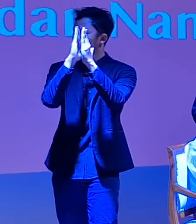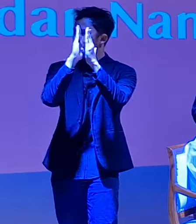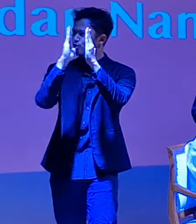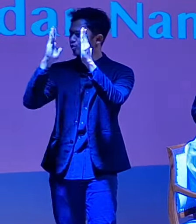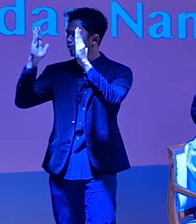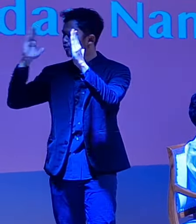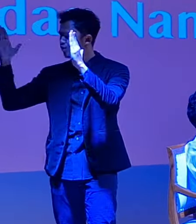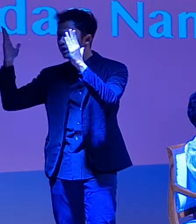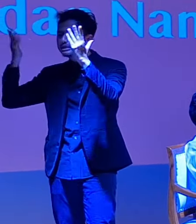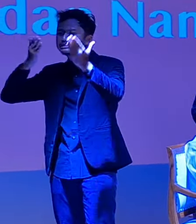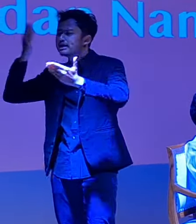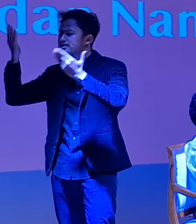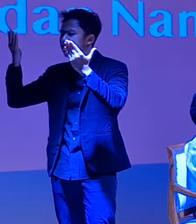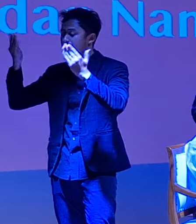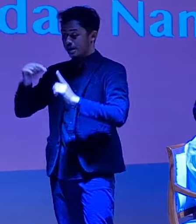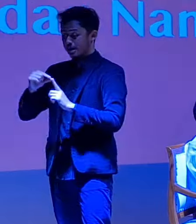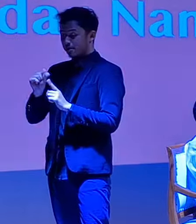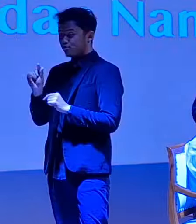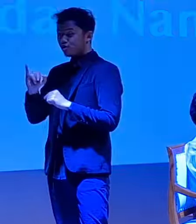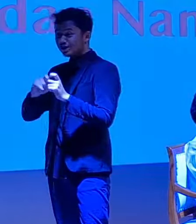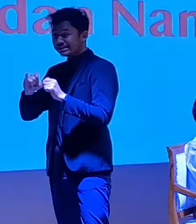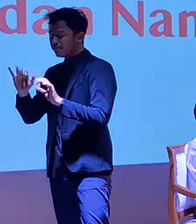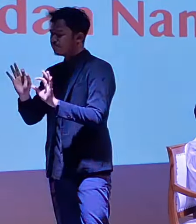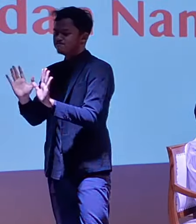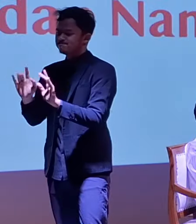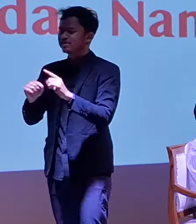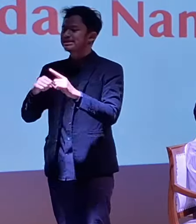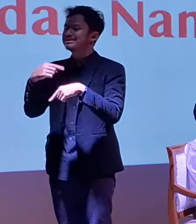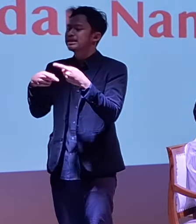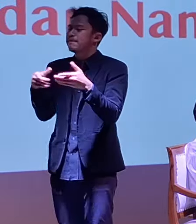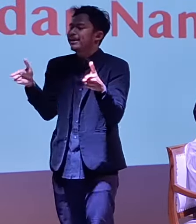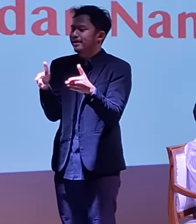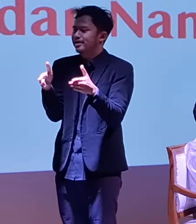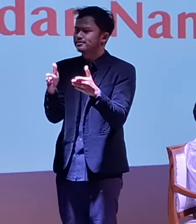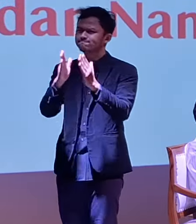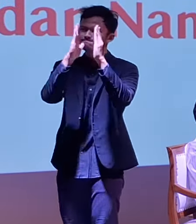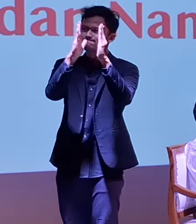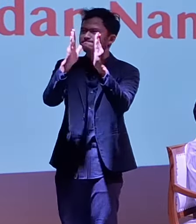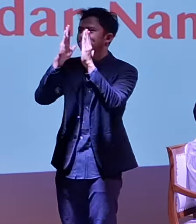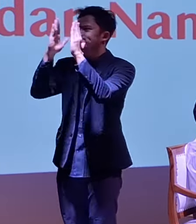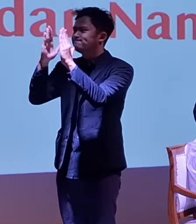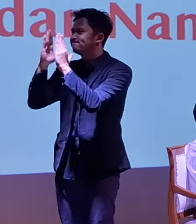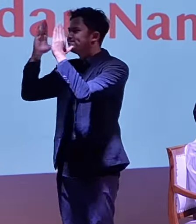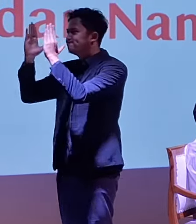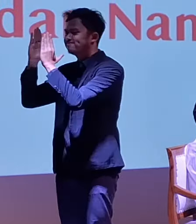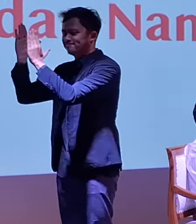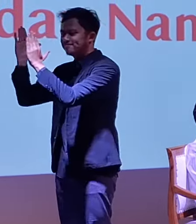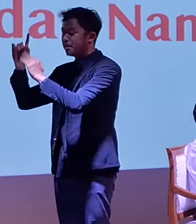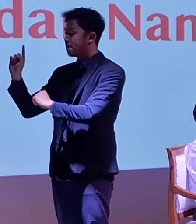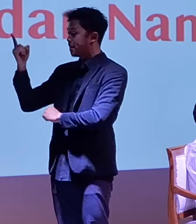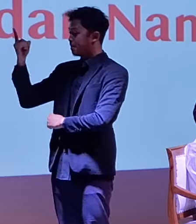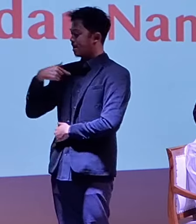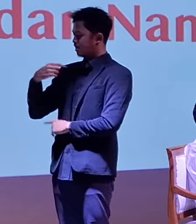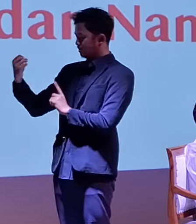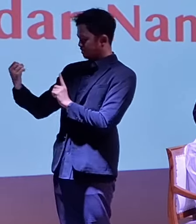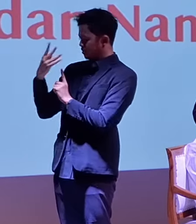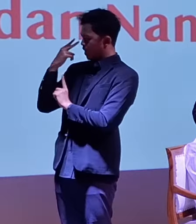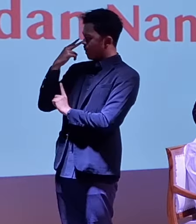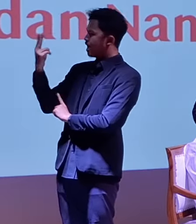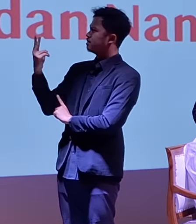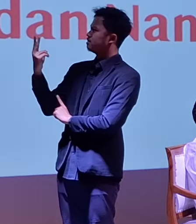sastra. Bukan puisi, tapi cerpen. Jadi saya terekspos pertama itu justru dengan